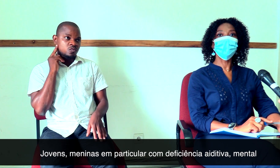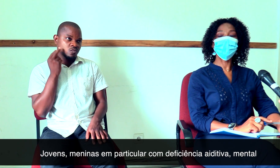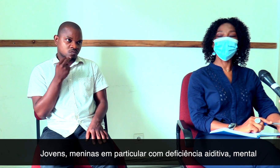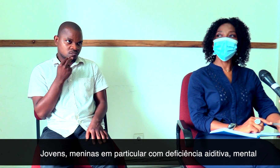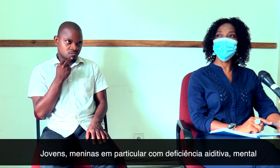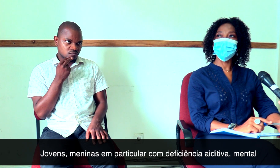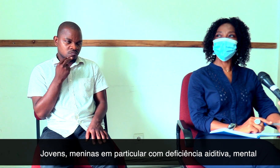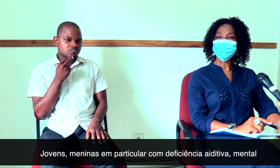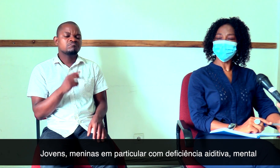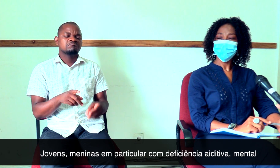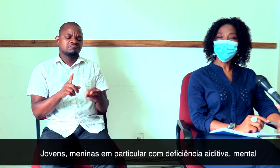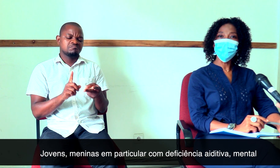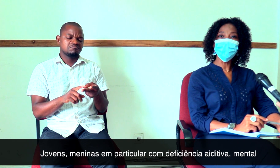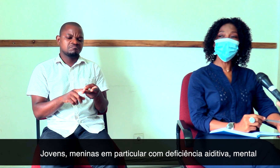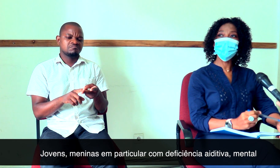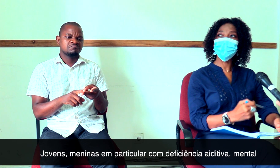com deficiência